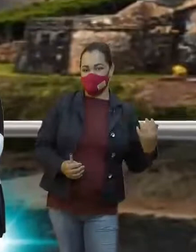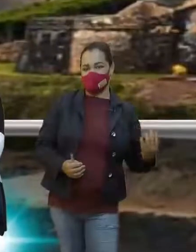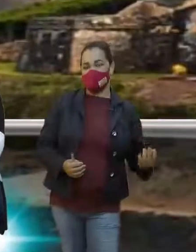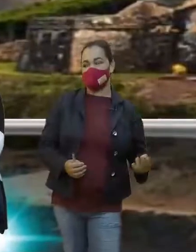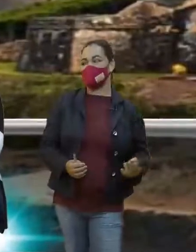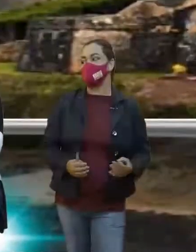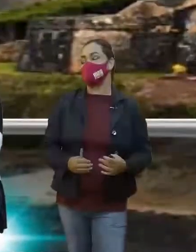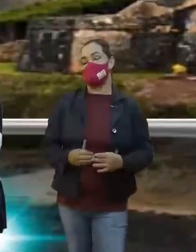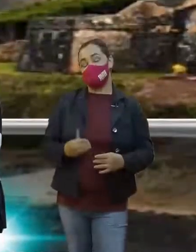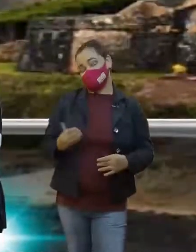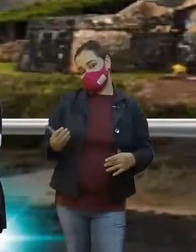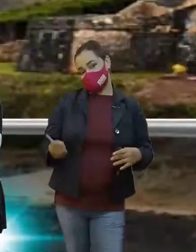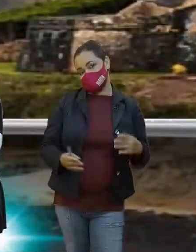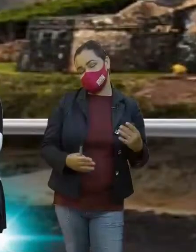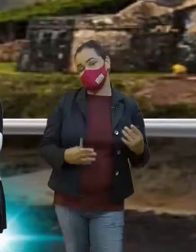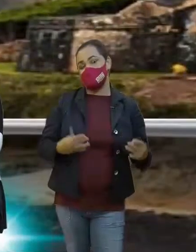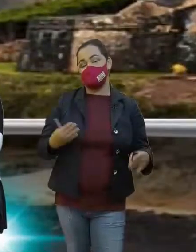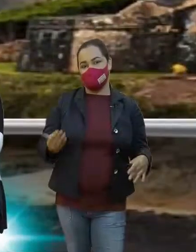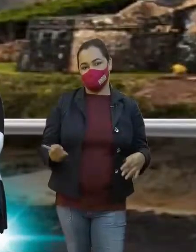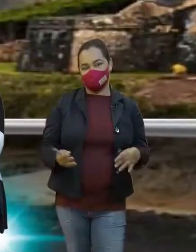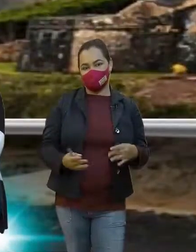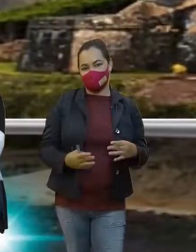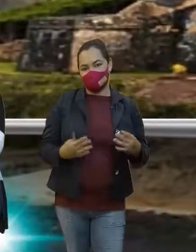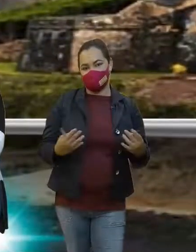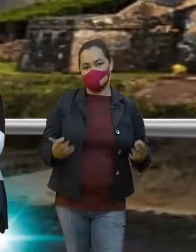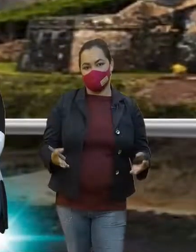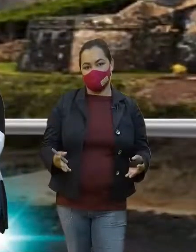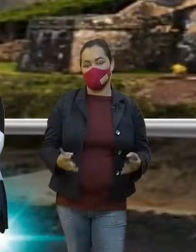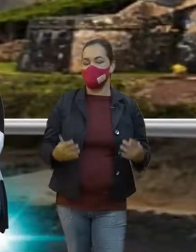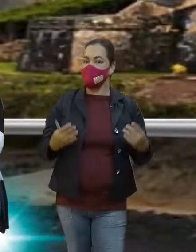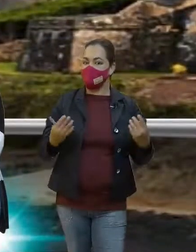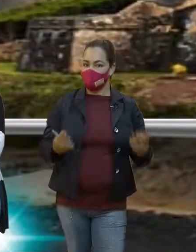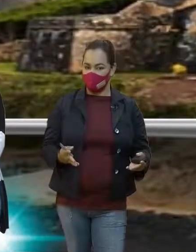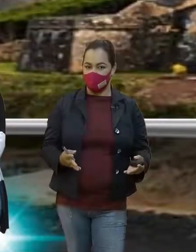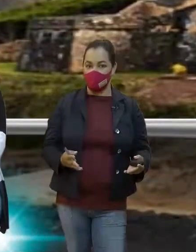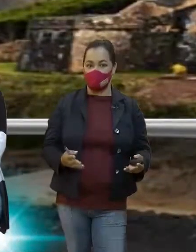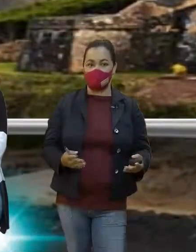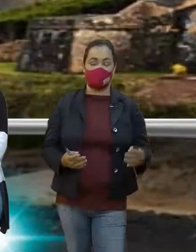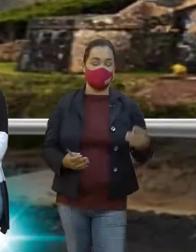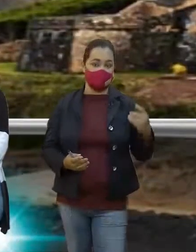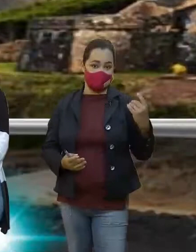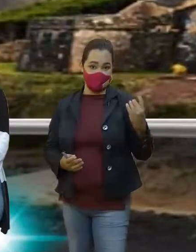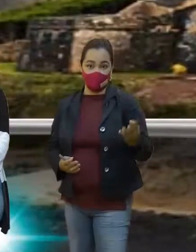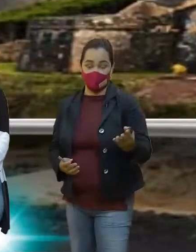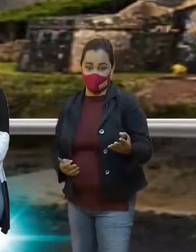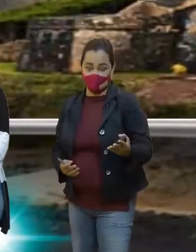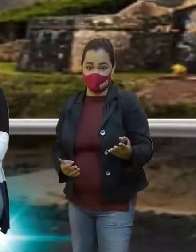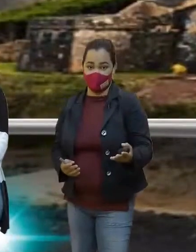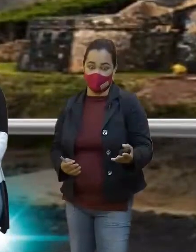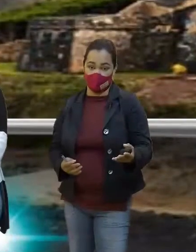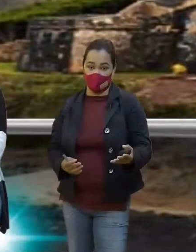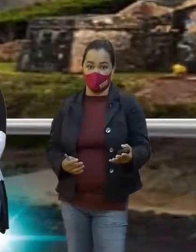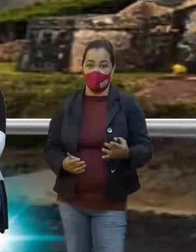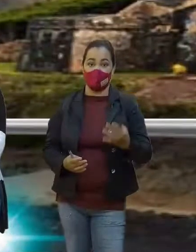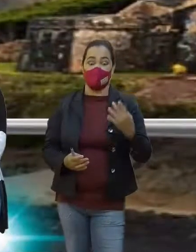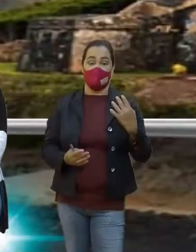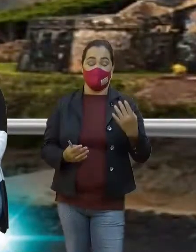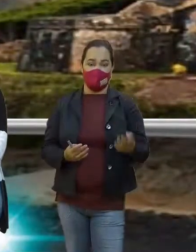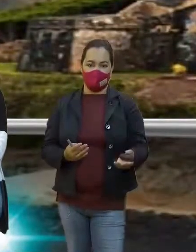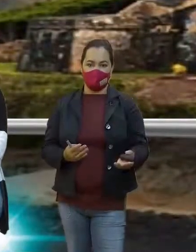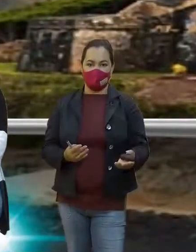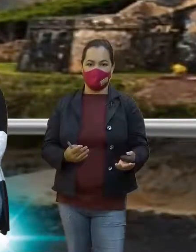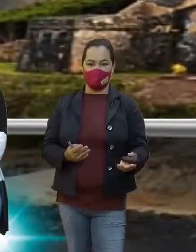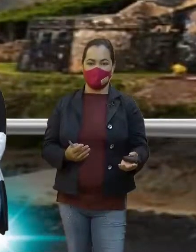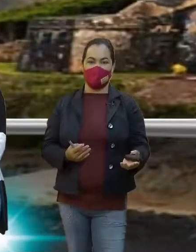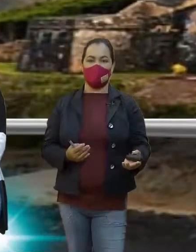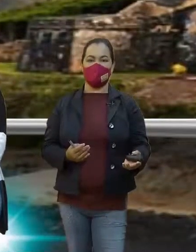mais curiosidades, o que vocês queiram perguntar a mais, Isso mande a mesmo. pergunta, o que vocês descobrirem a mais sobre Porto Rico,